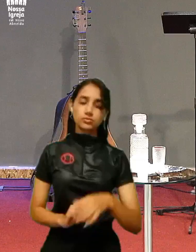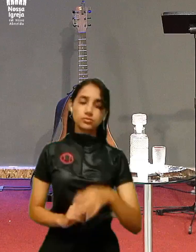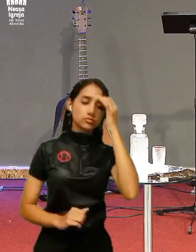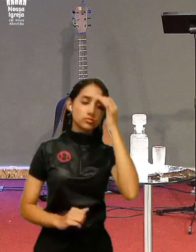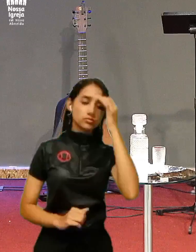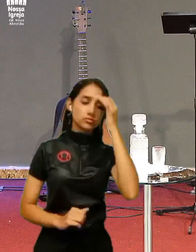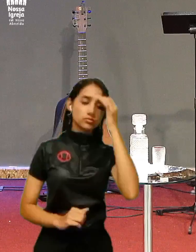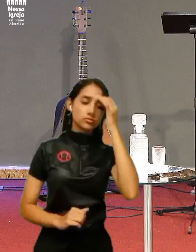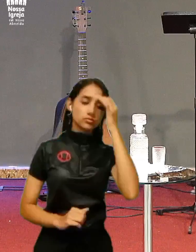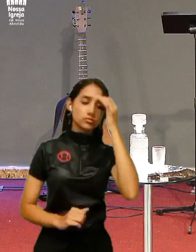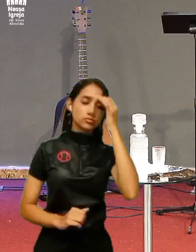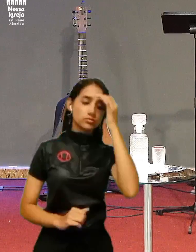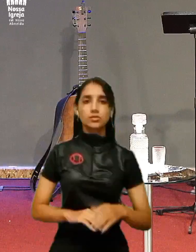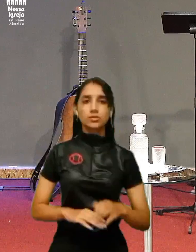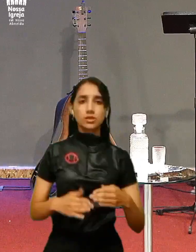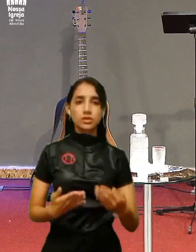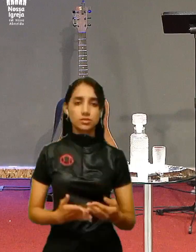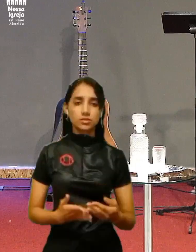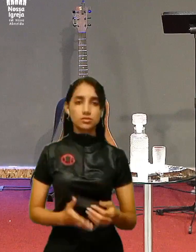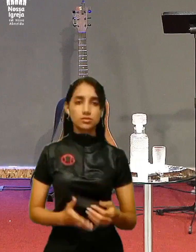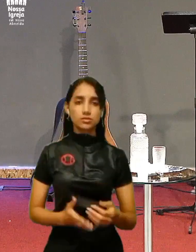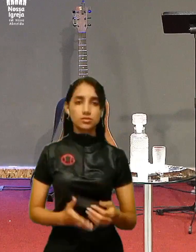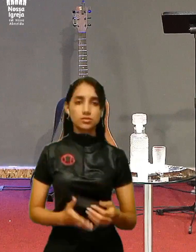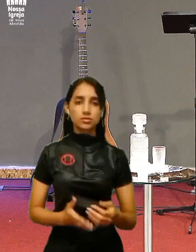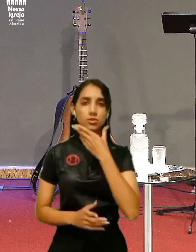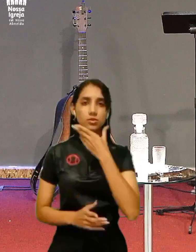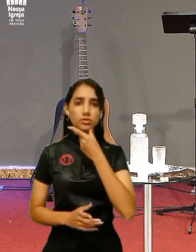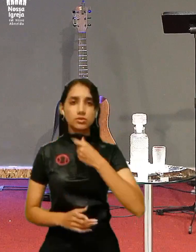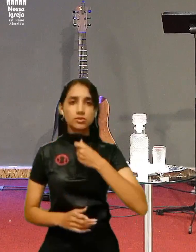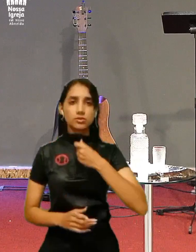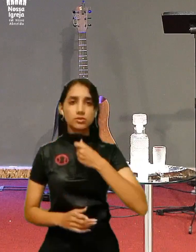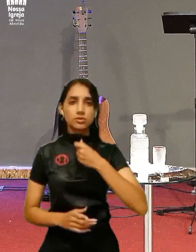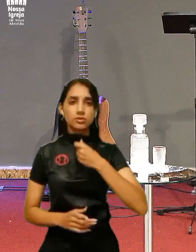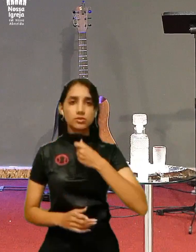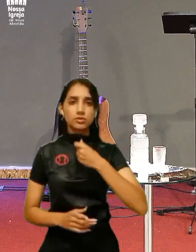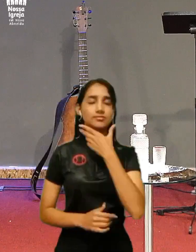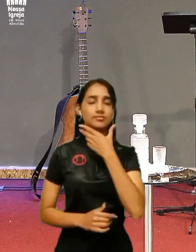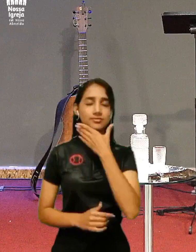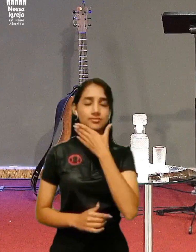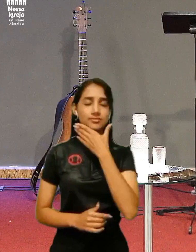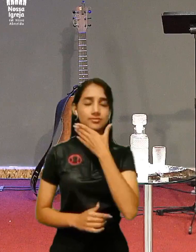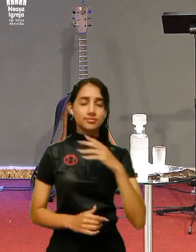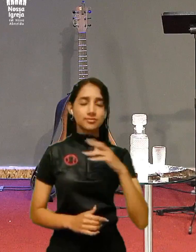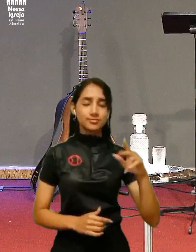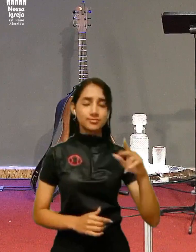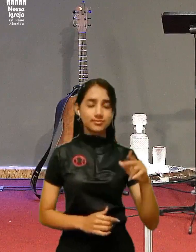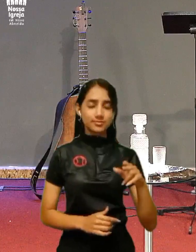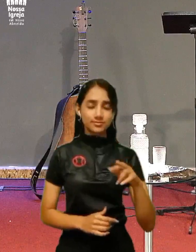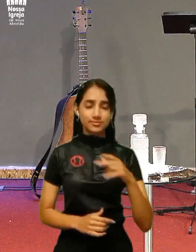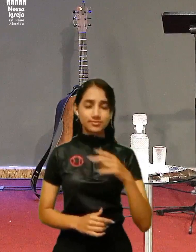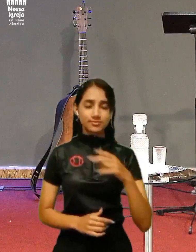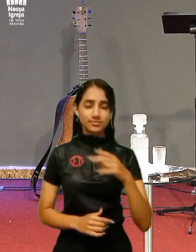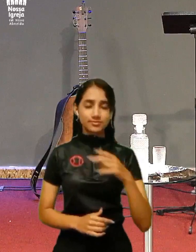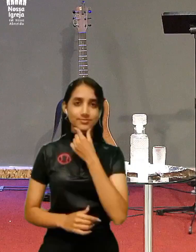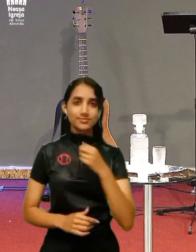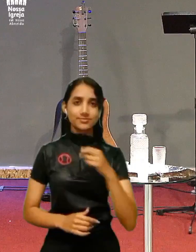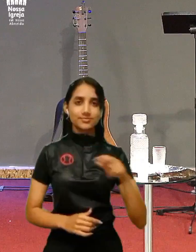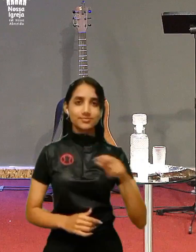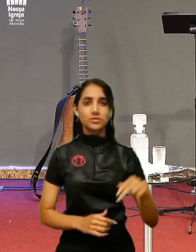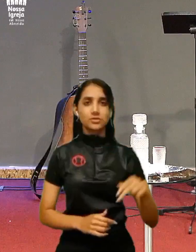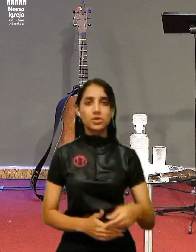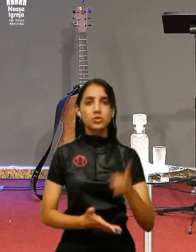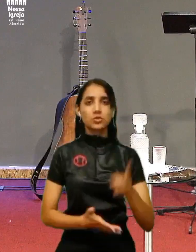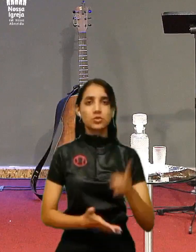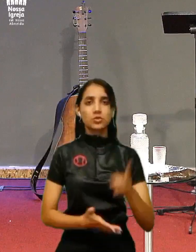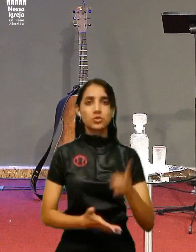E aquele menino de 14 anos, ele para no meio do quintal, ele se ajoelha de novo, está no meio da brita, ele não se importa. Ele se